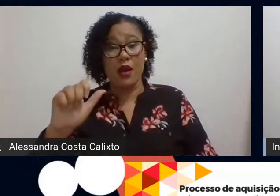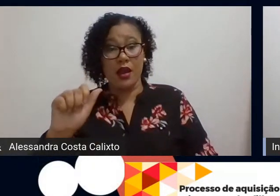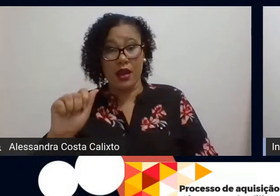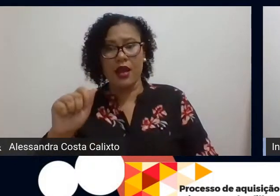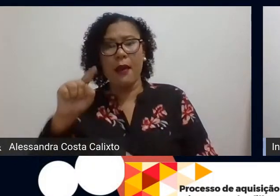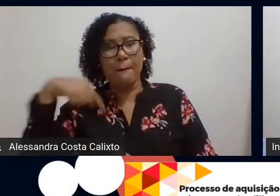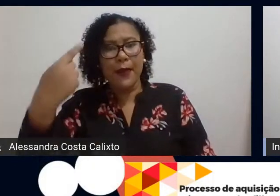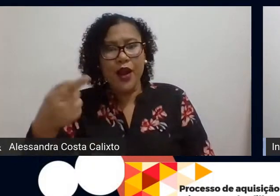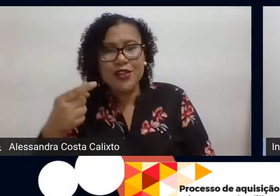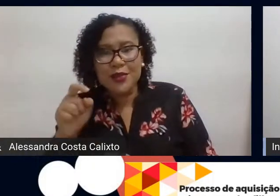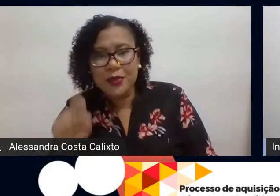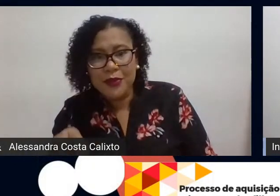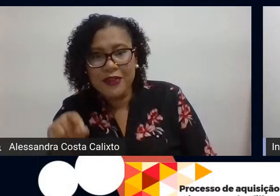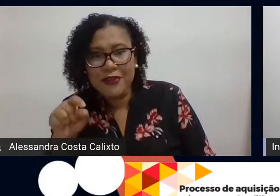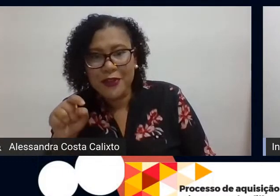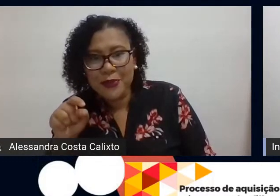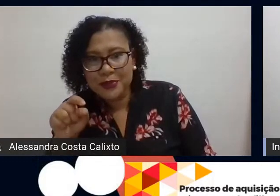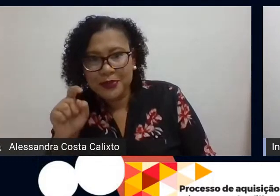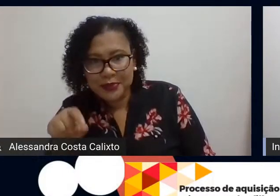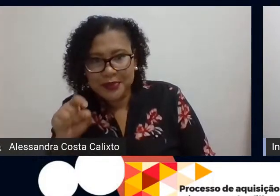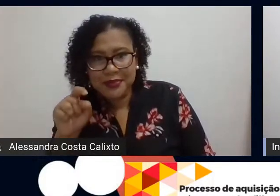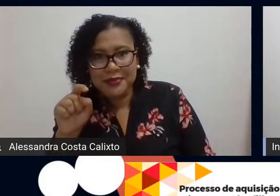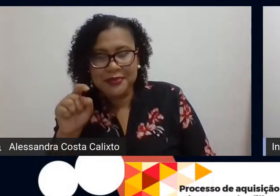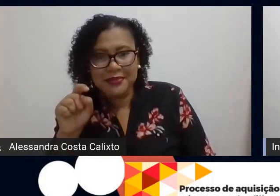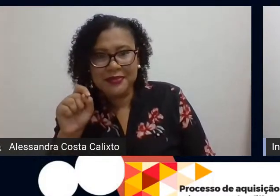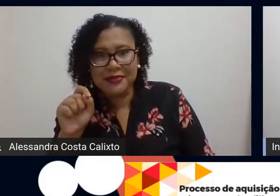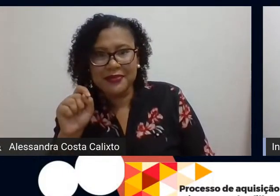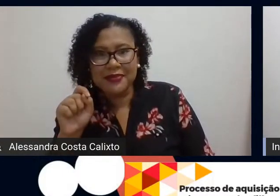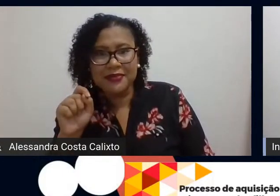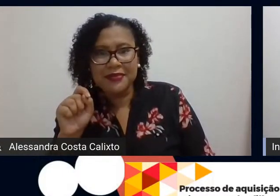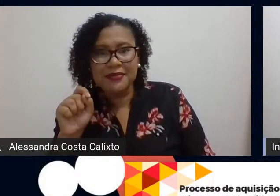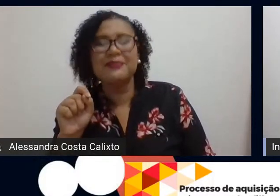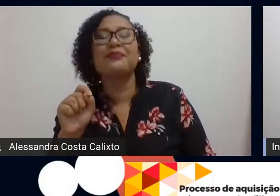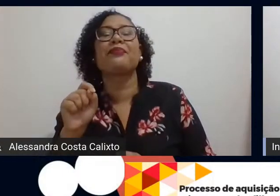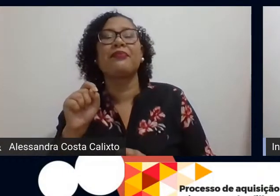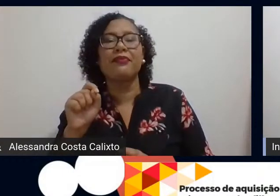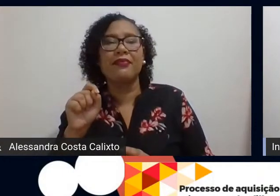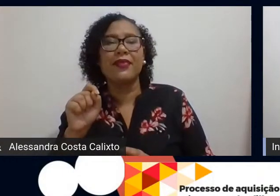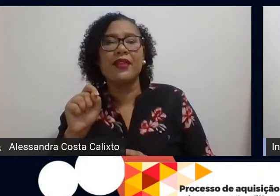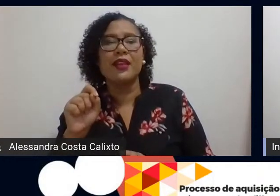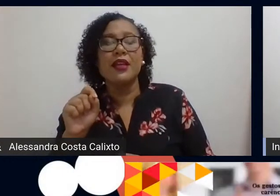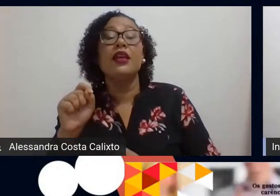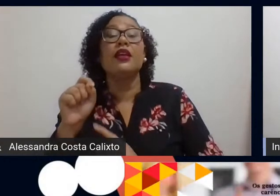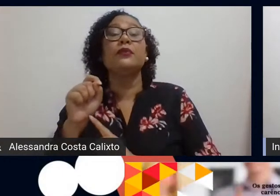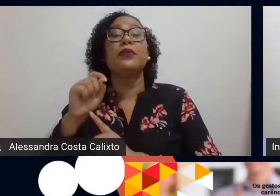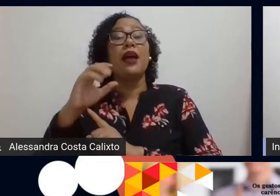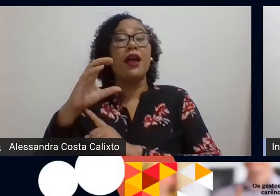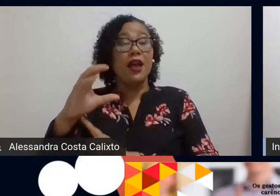imediata. Tem um artigo, pode passar pro próximo slide, por